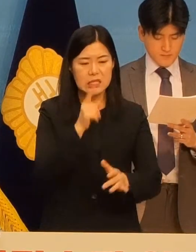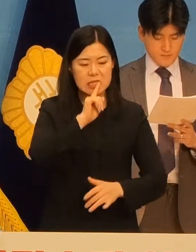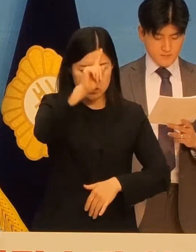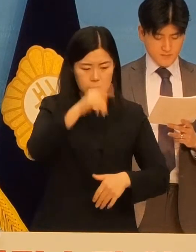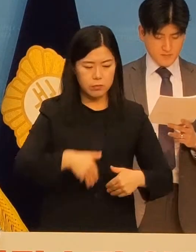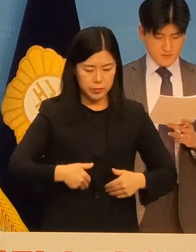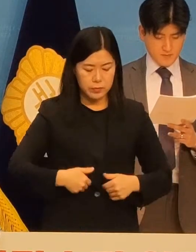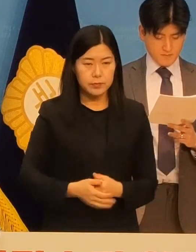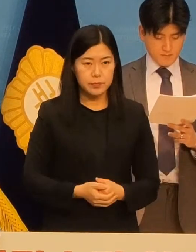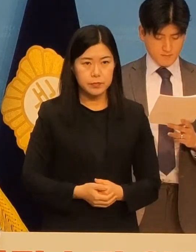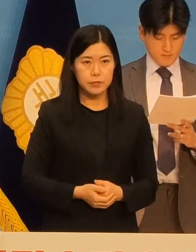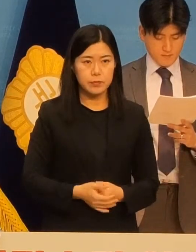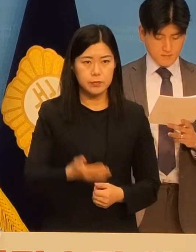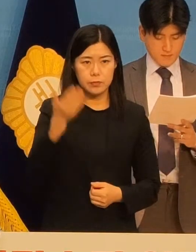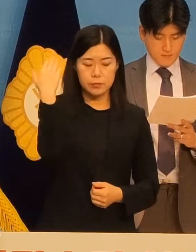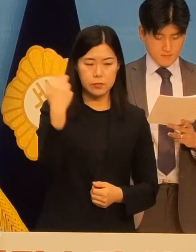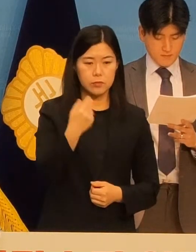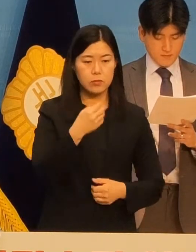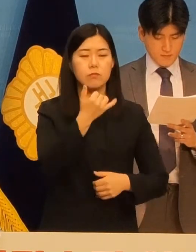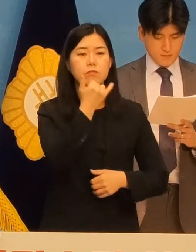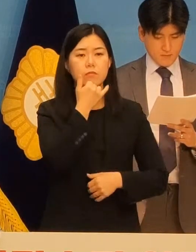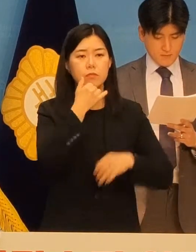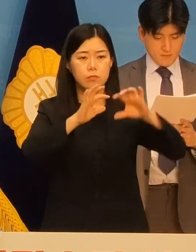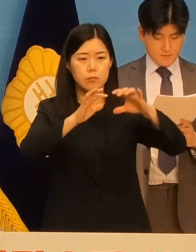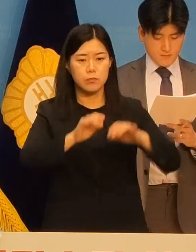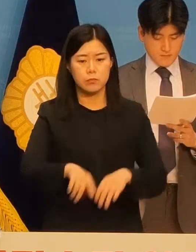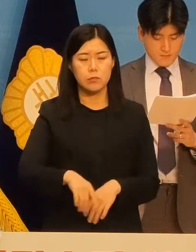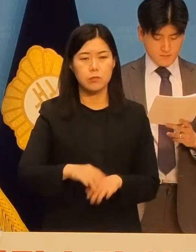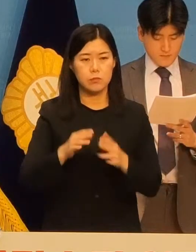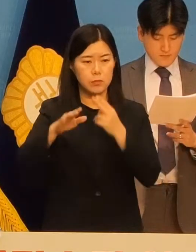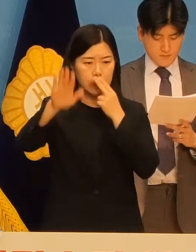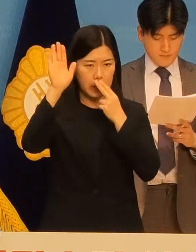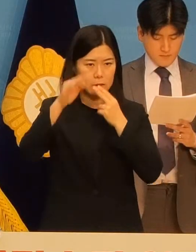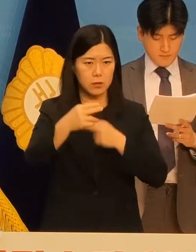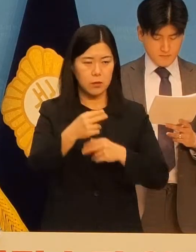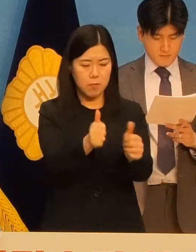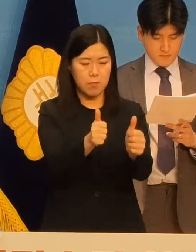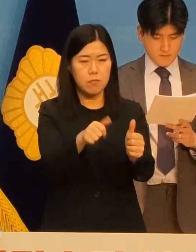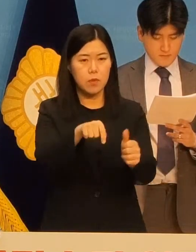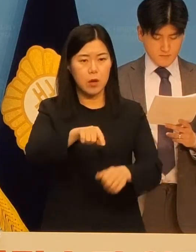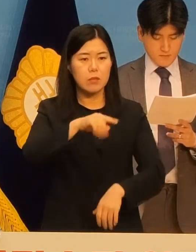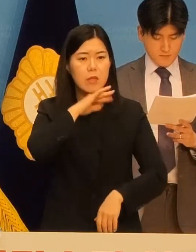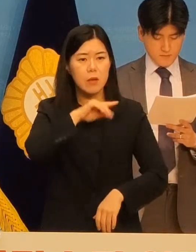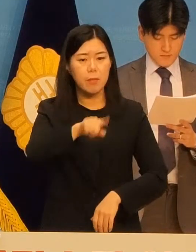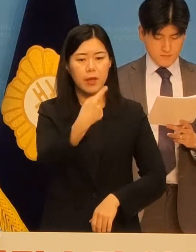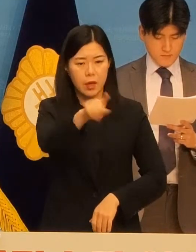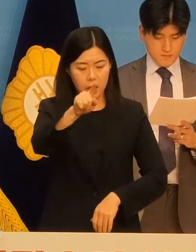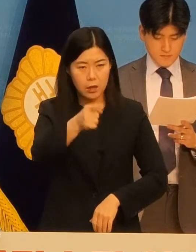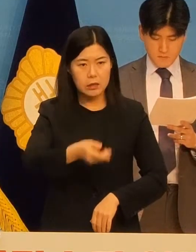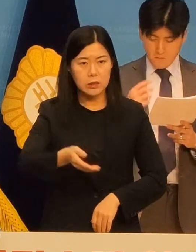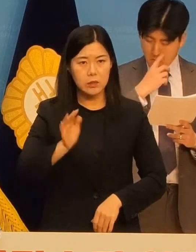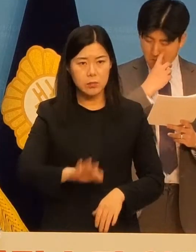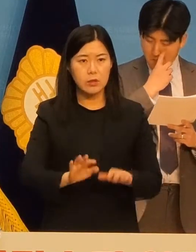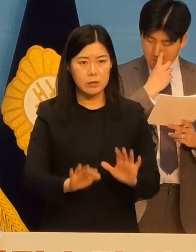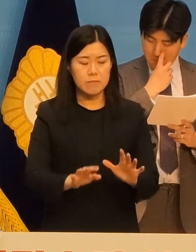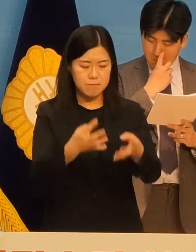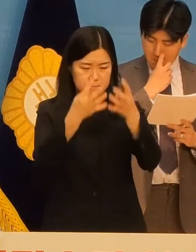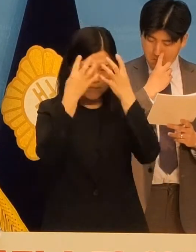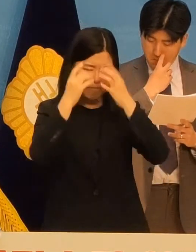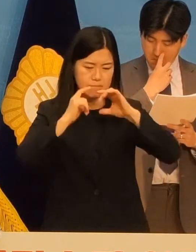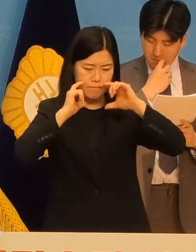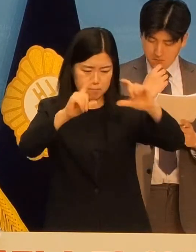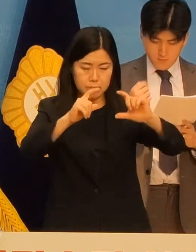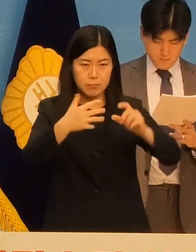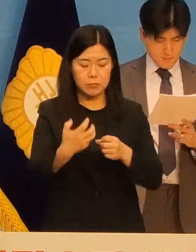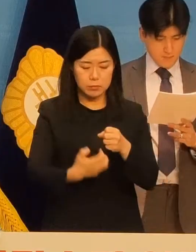2022년 독일은 101살이 된 나치 전범을 법정에 세우고 징역형으로 단죄하여